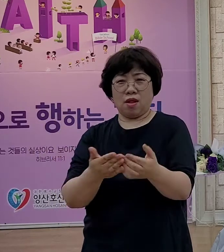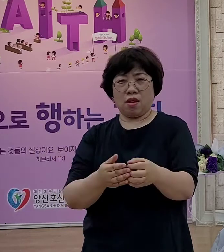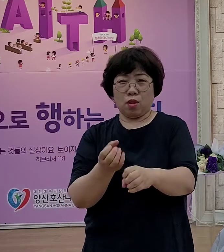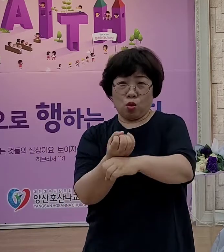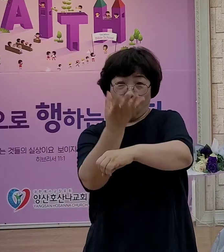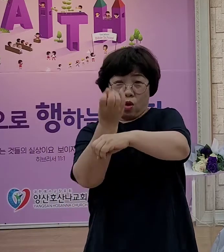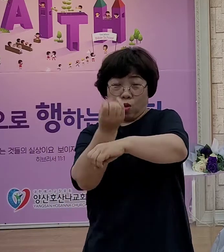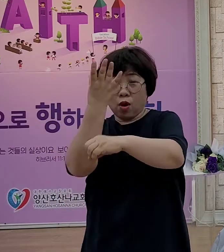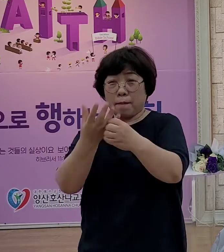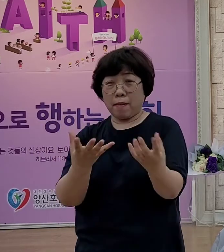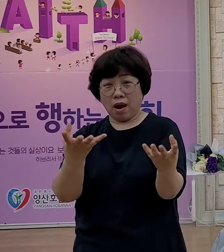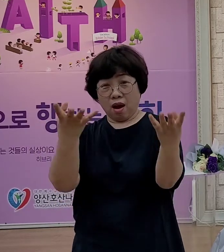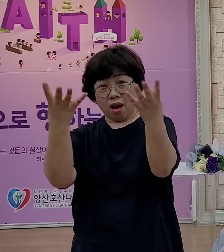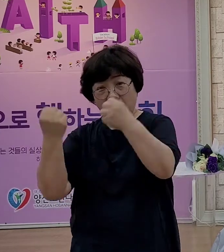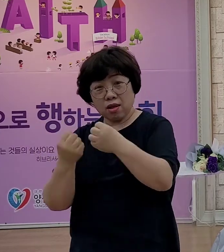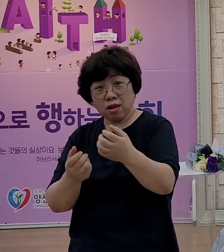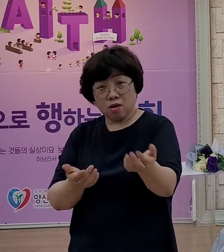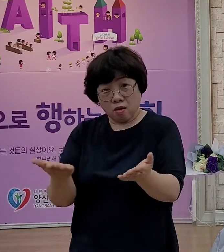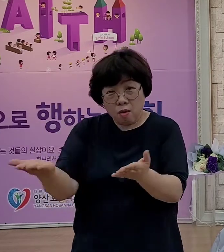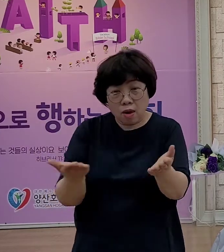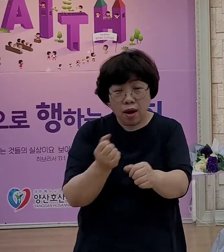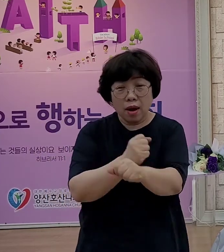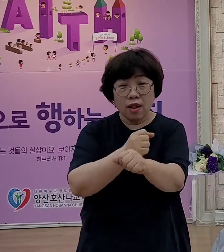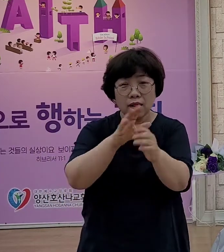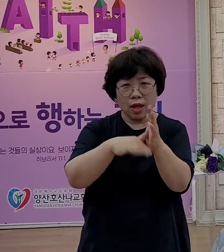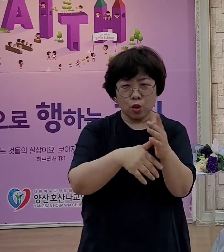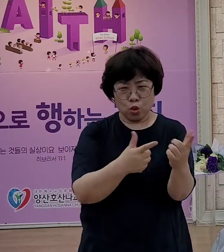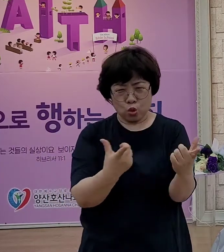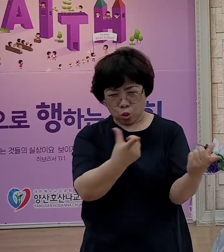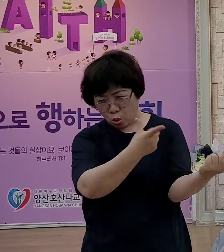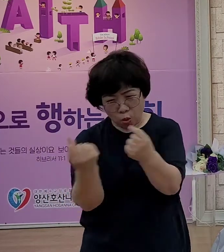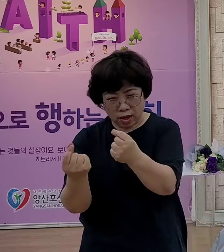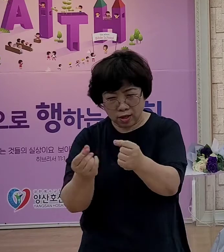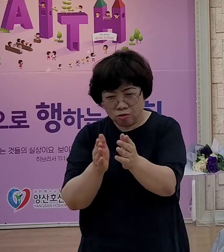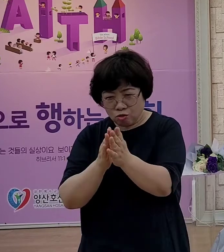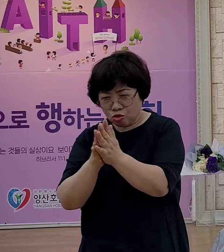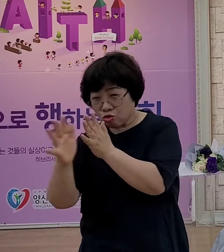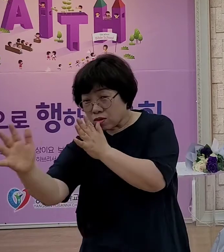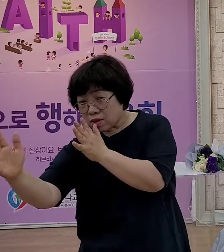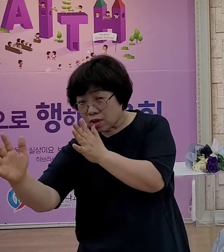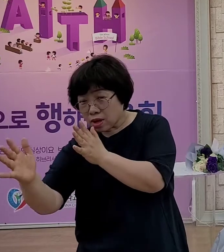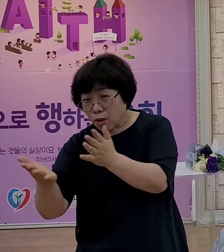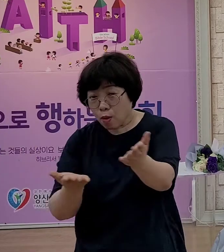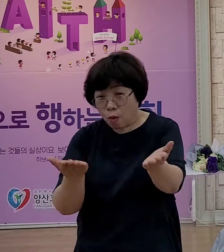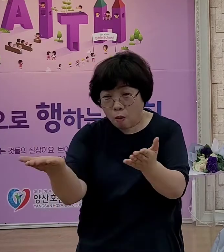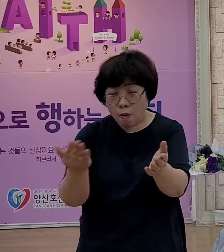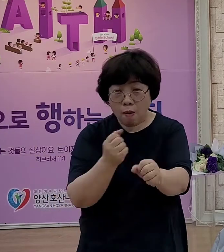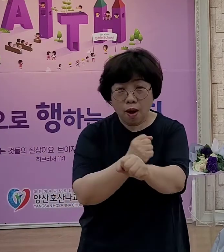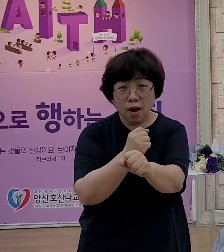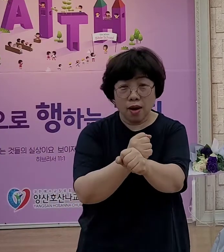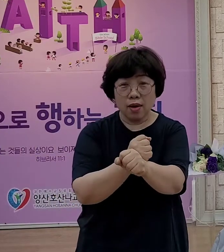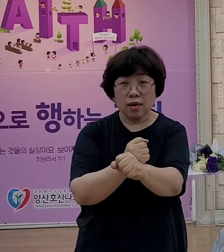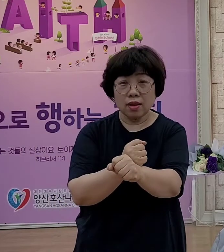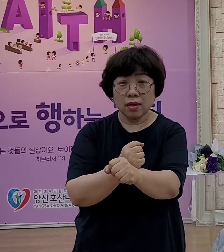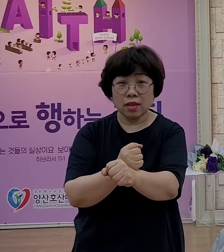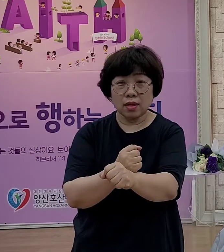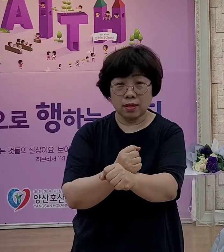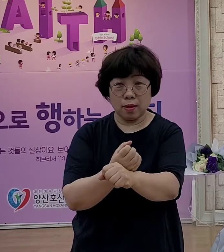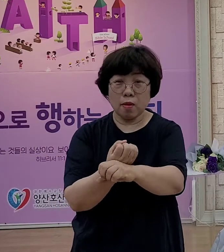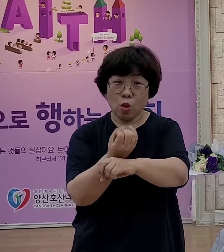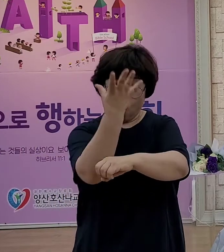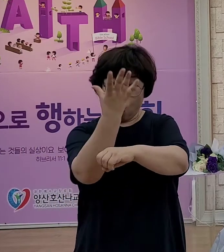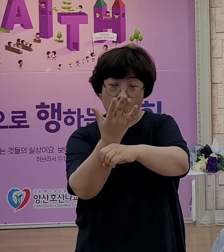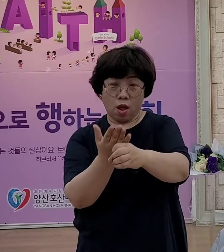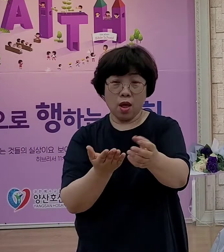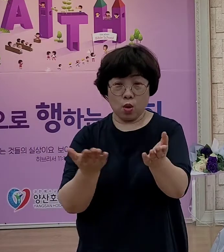신기하게 하나같이 이렇게 다 똑같이 줄을 맞춰서 이렇게 쇼를 하는 것을 본 적이 있습니다.